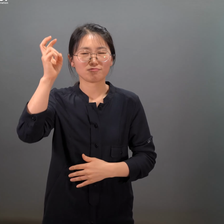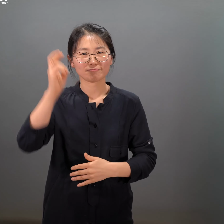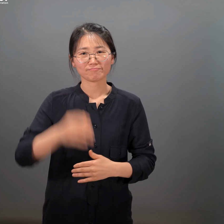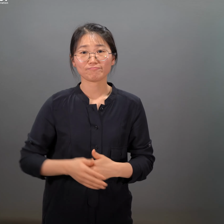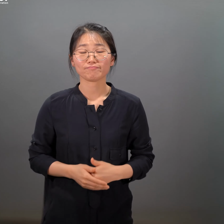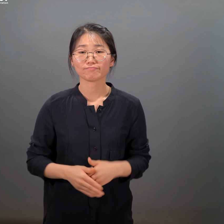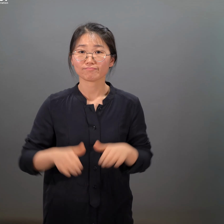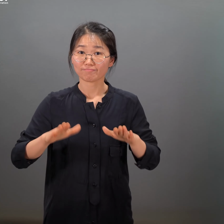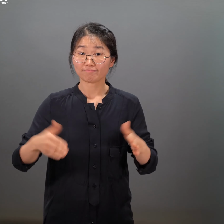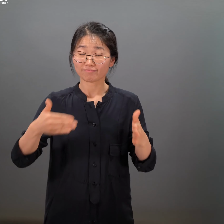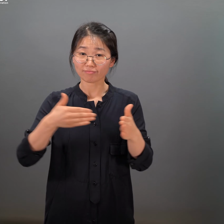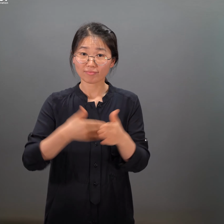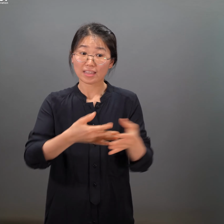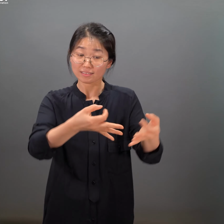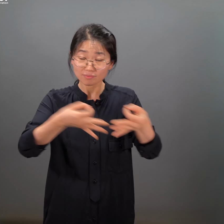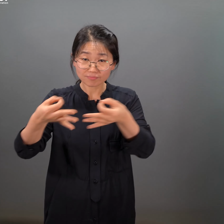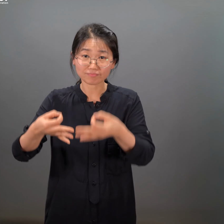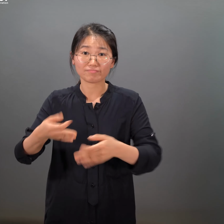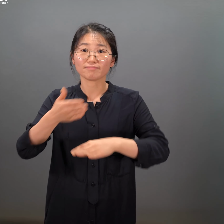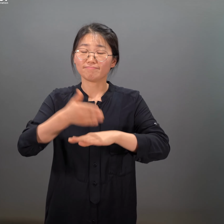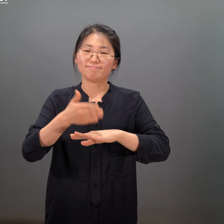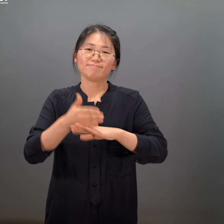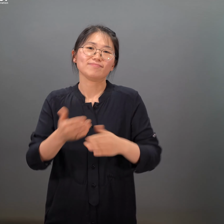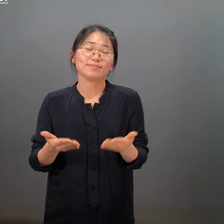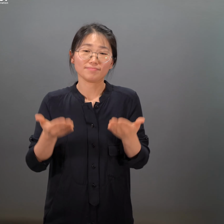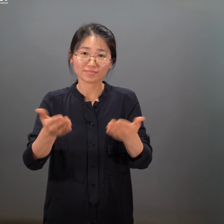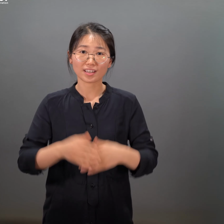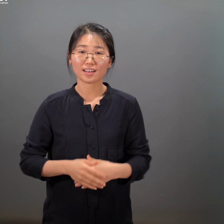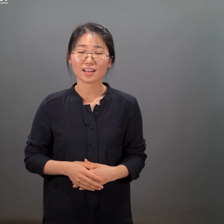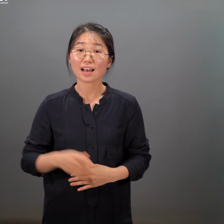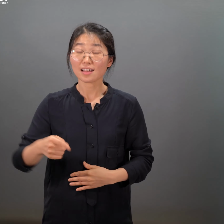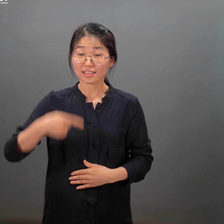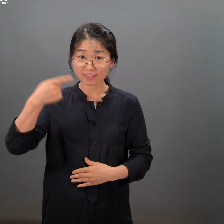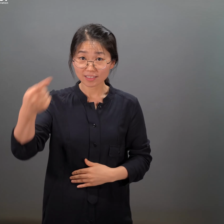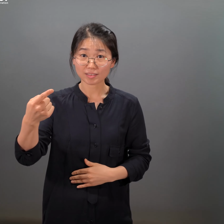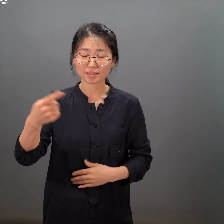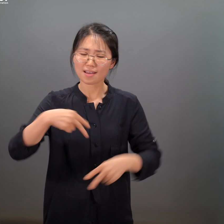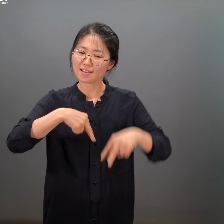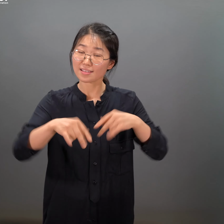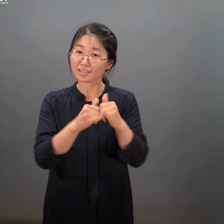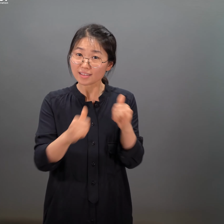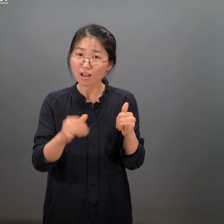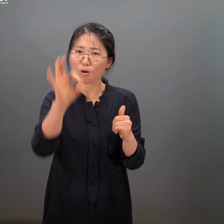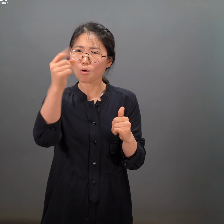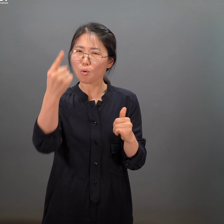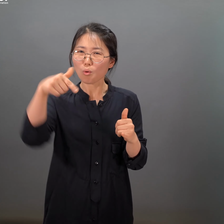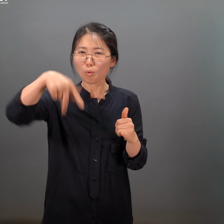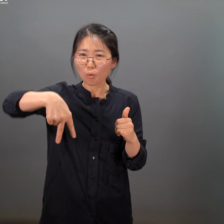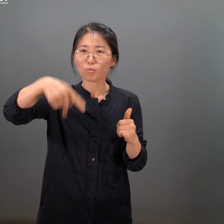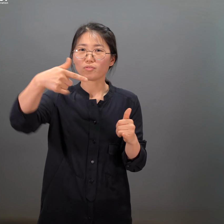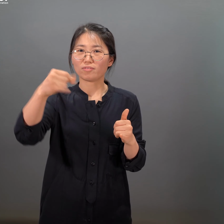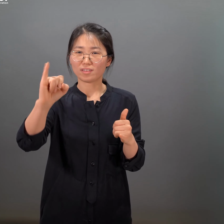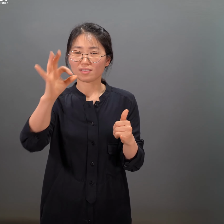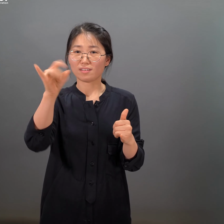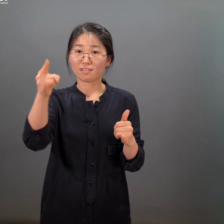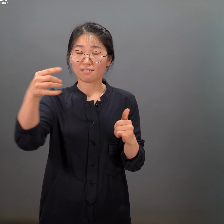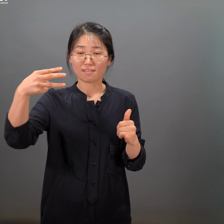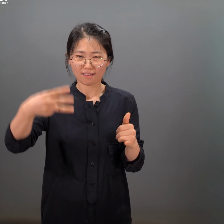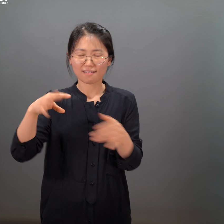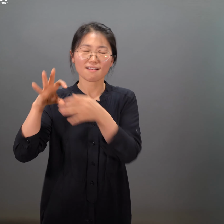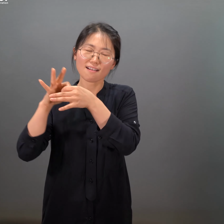보여줄 겁니다. 지금까지 보시고 들어주셔서 감사합니다. 다음 시간에는요, 이제 본격적으로